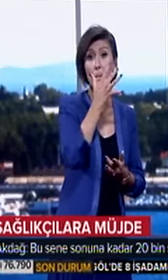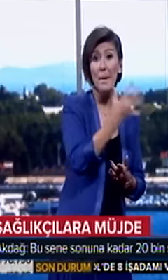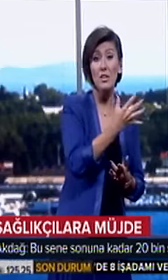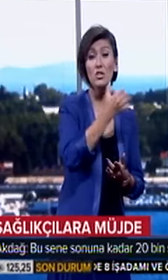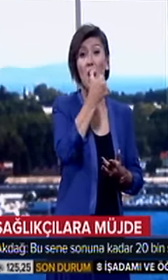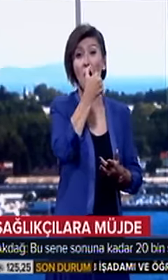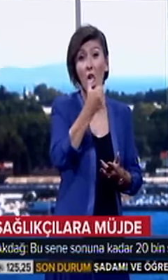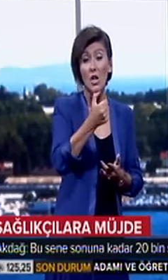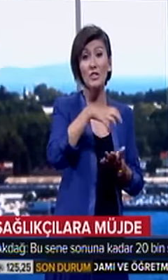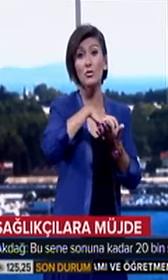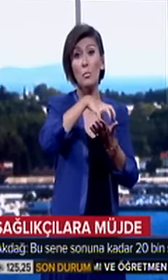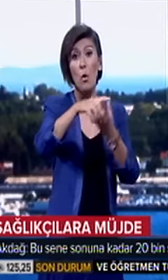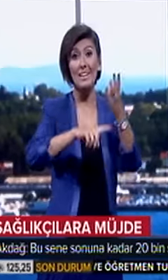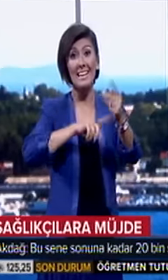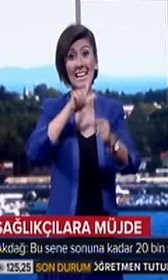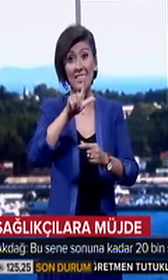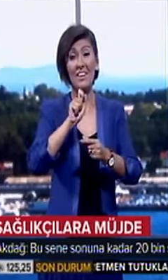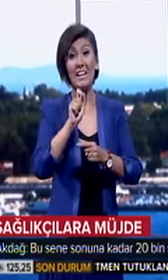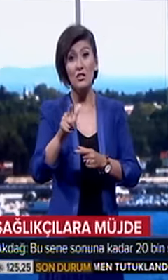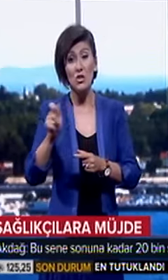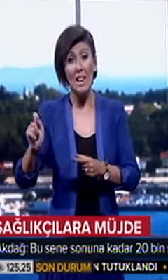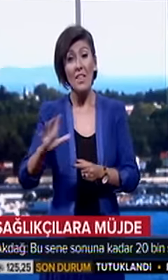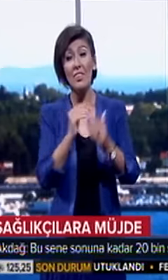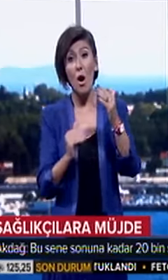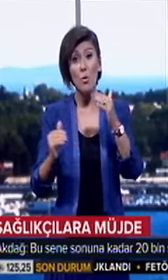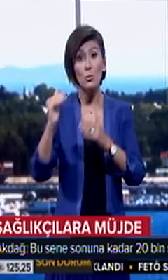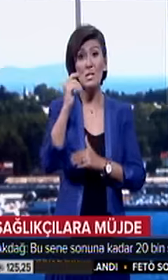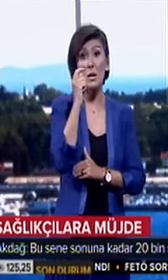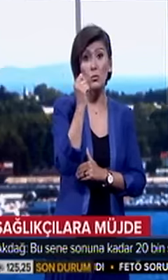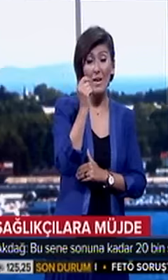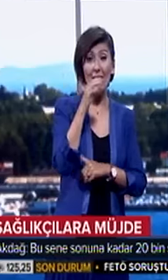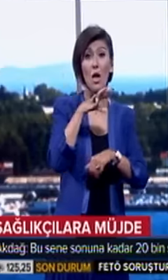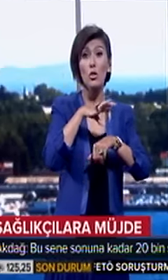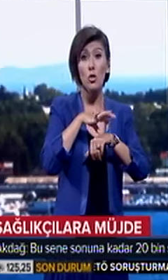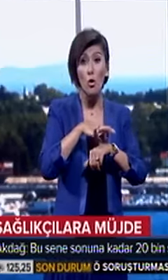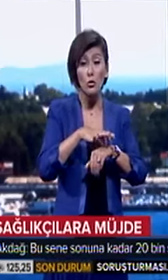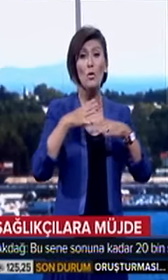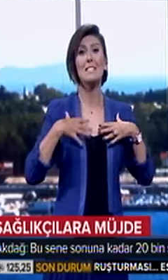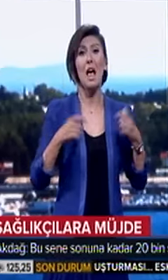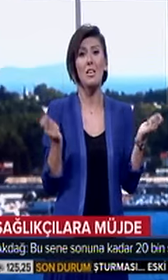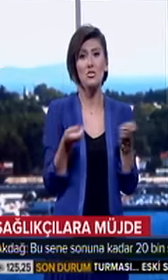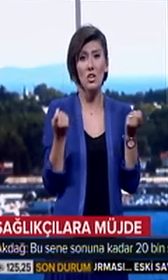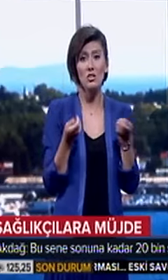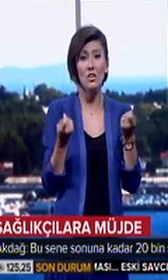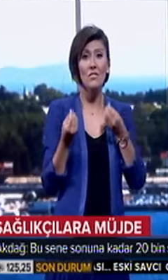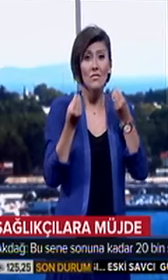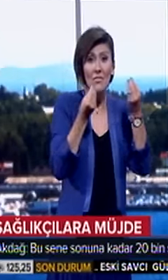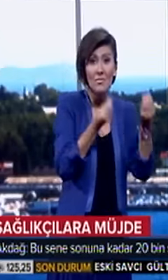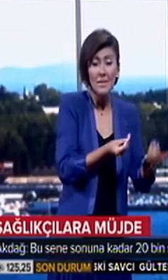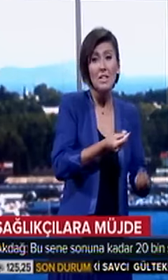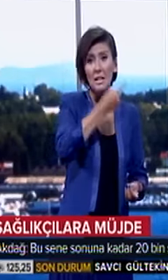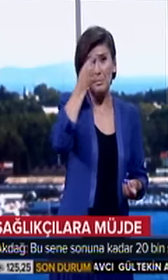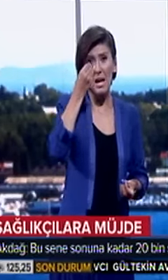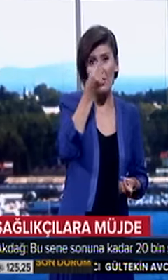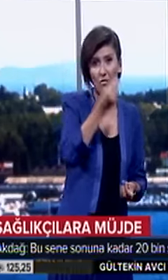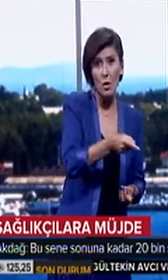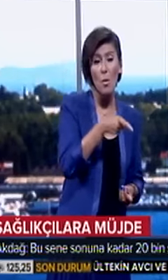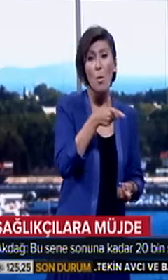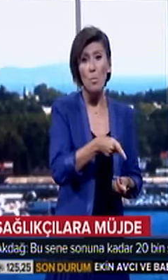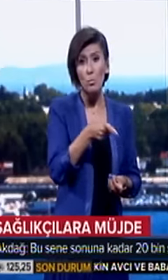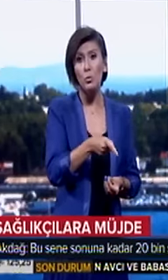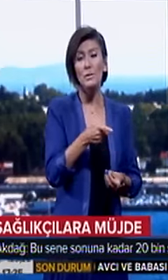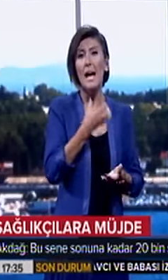Türkiye'nin 5. 6. bölge il ve ilçelerinde daha yüksek ücretle hekim ve sağlık çalışanı istihdam etme imkanı